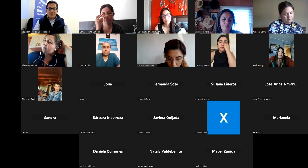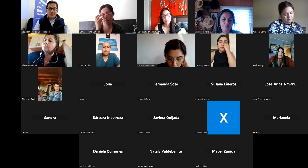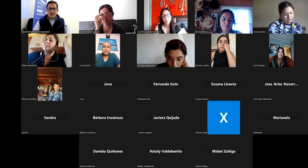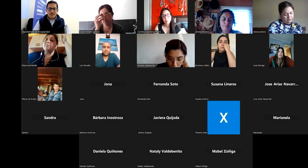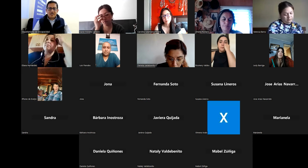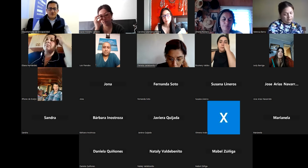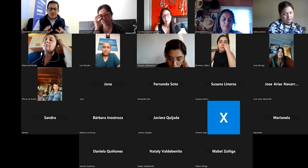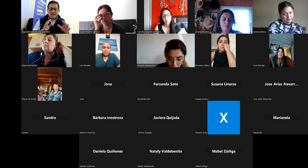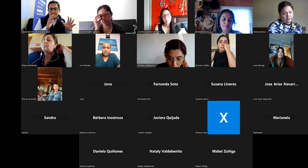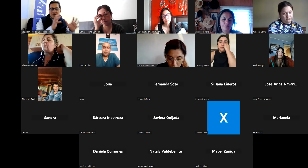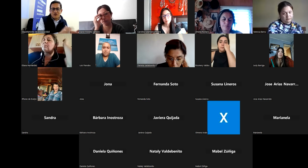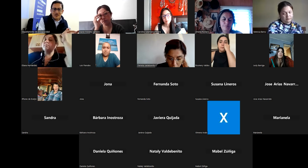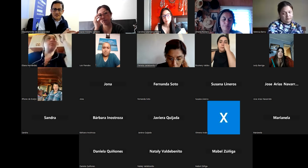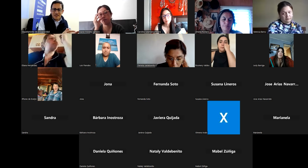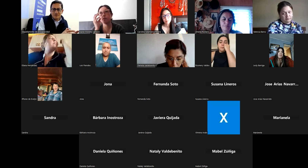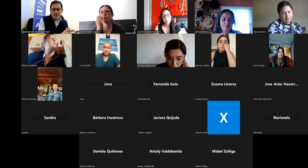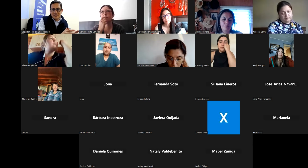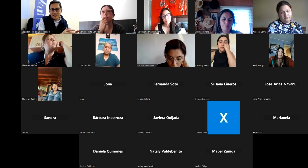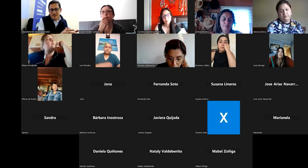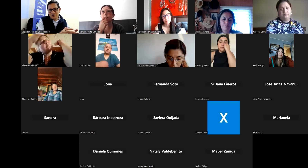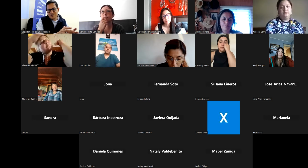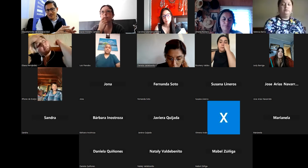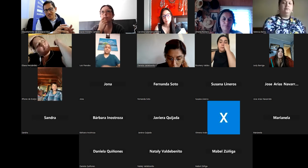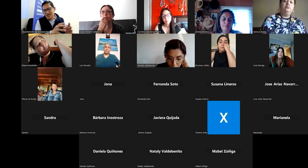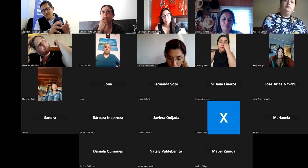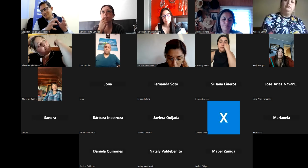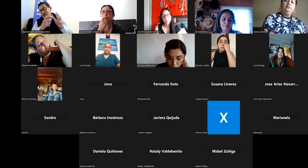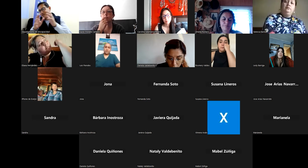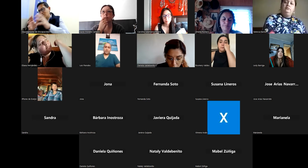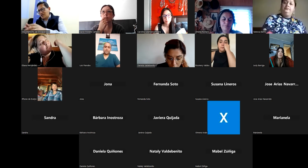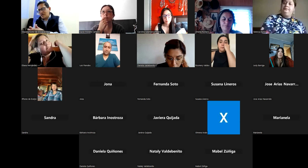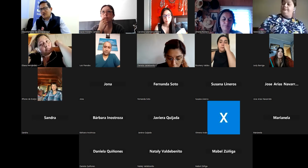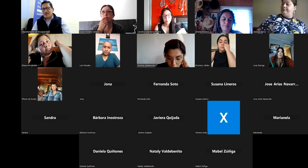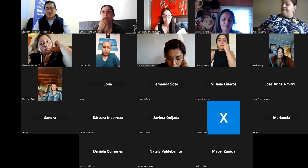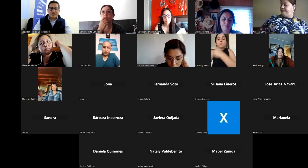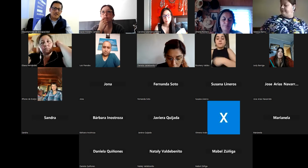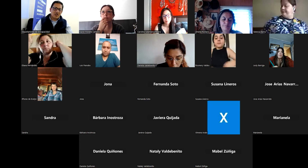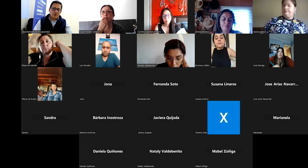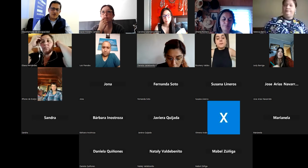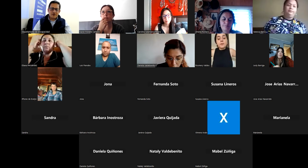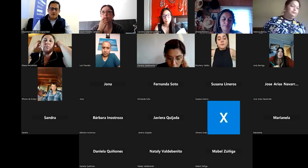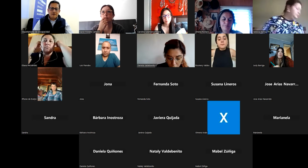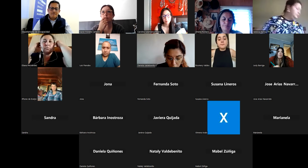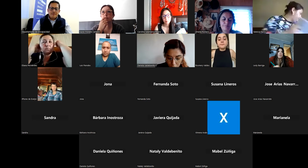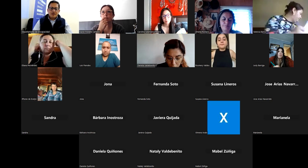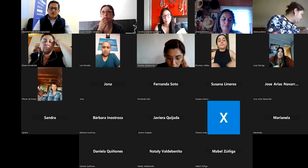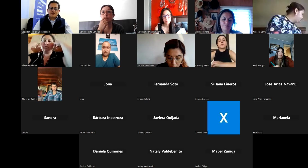y hay que fortalecer la lengua de señas para que ellos sigan ahí y pasaran a una segunda lengua que sería el idioma español entonces